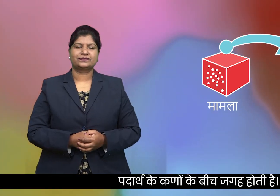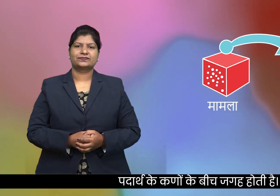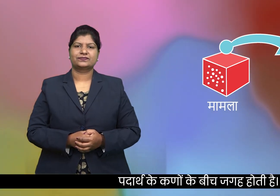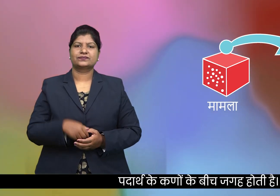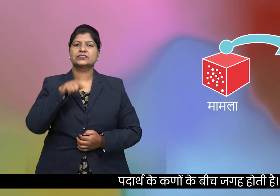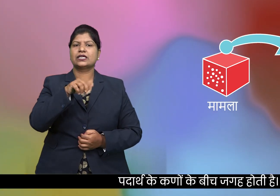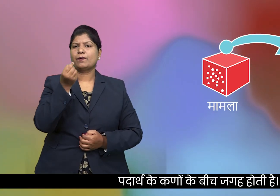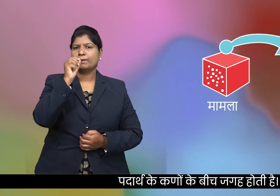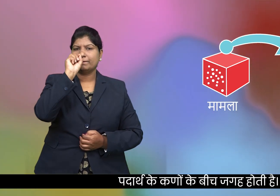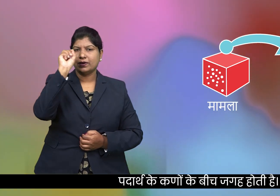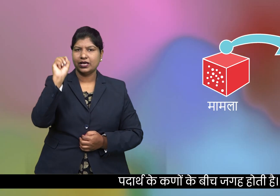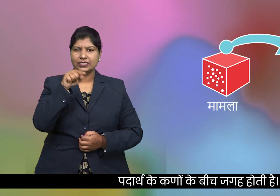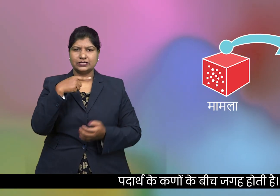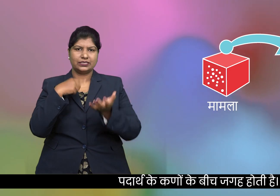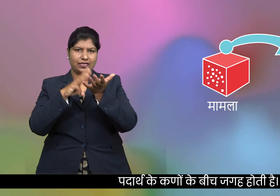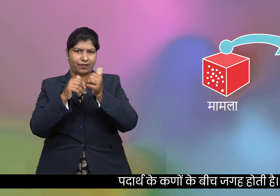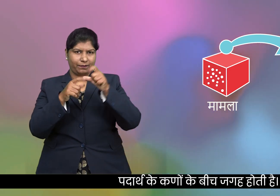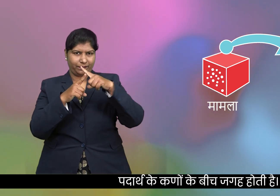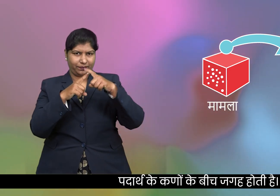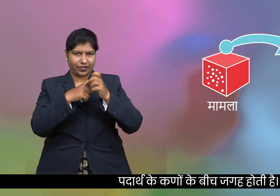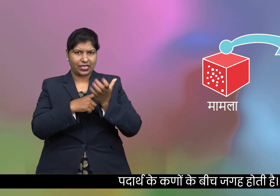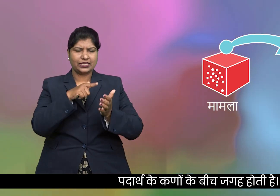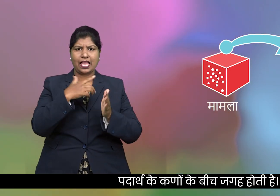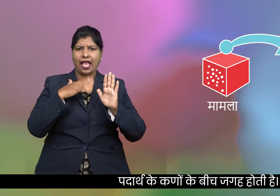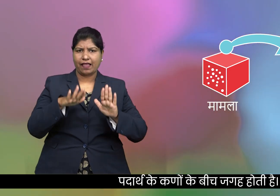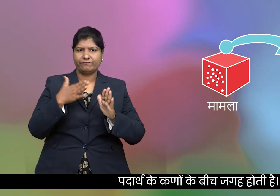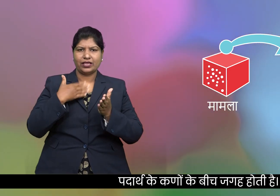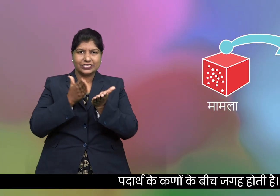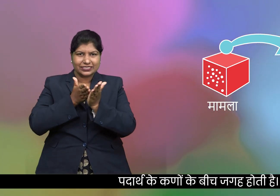पदार्थ के कणों के बीच जगह होती है।